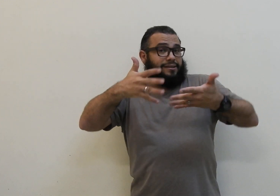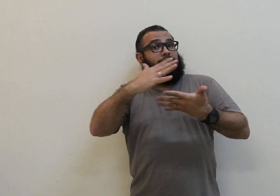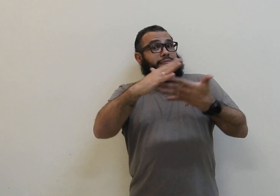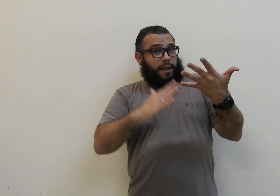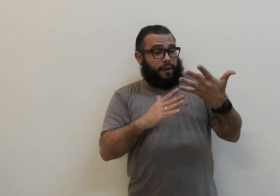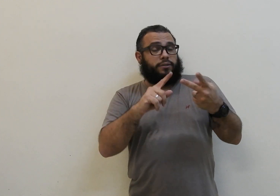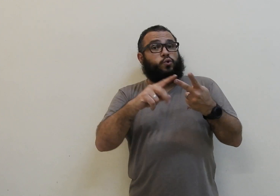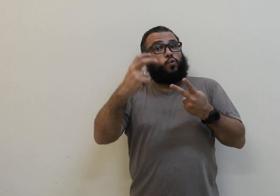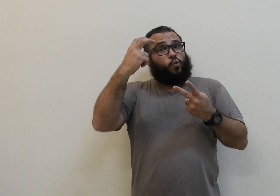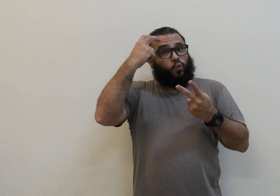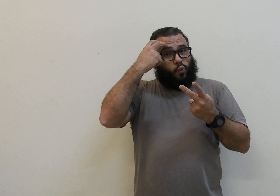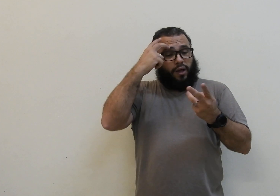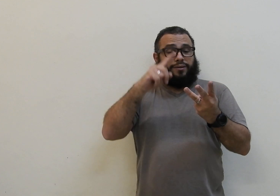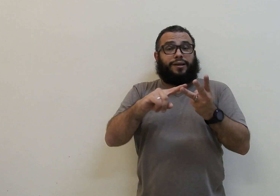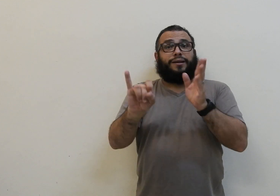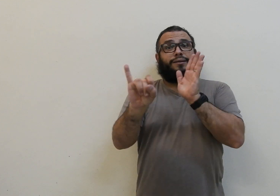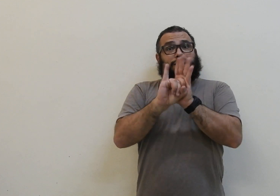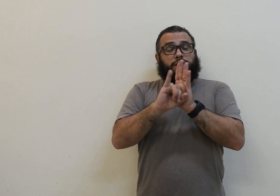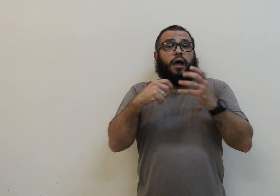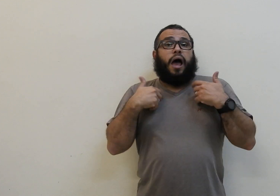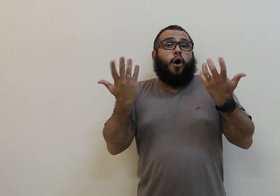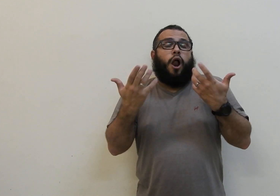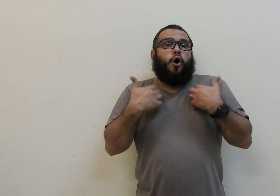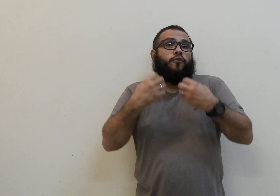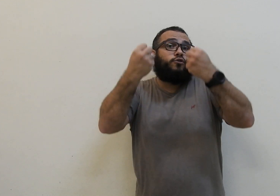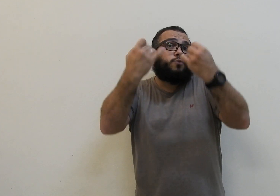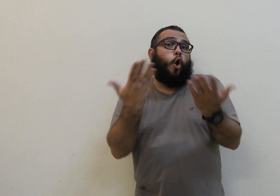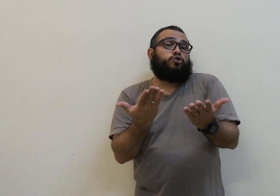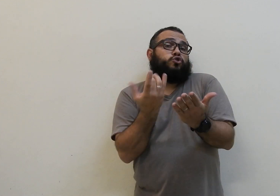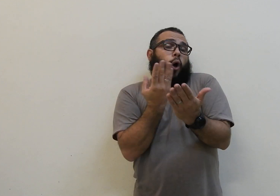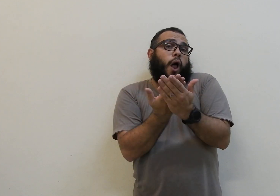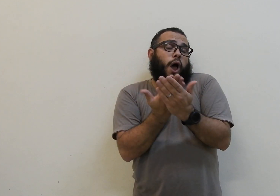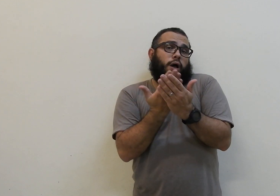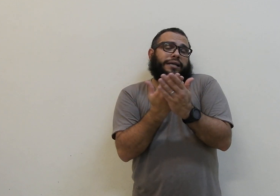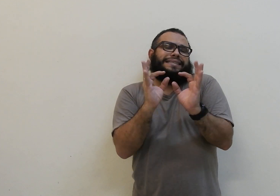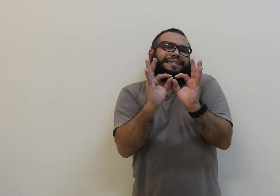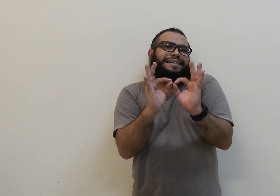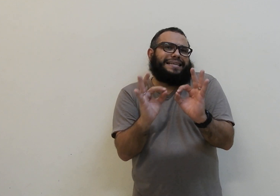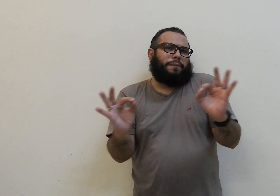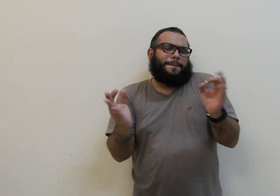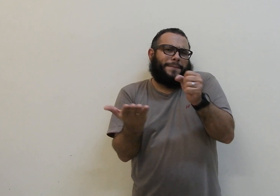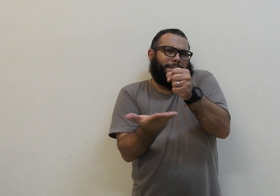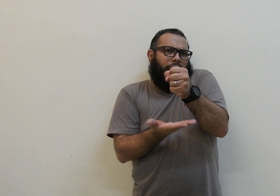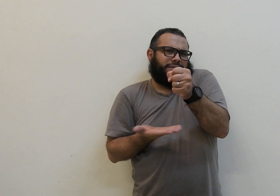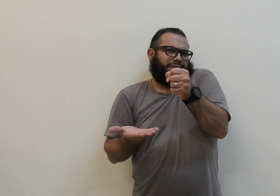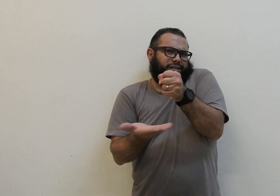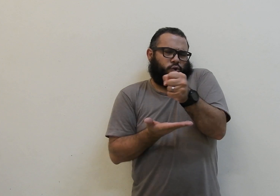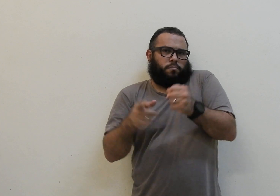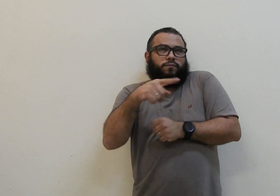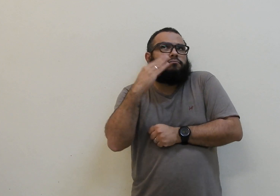Então, a Libras e a cultura surda, junto à identidade, vão ser alguns dos temas que nós vamos trabalhar